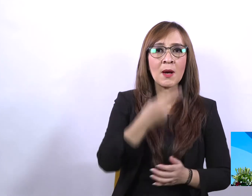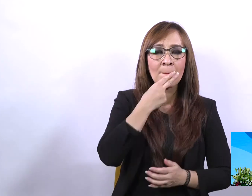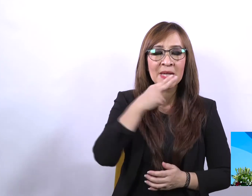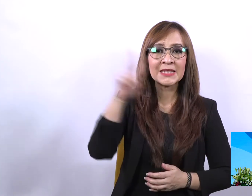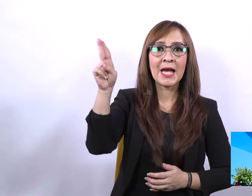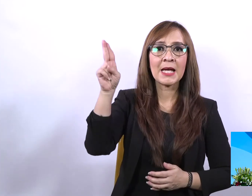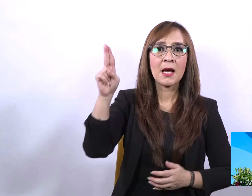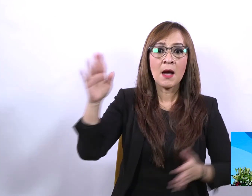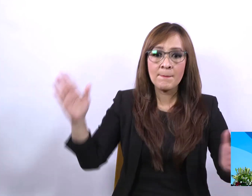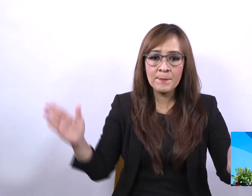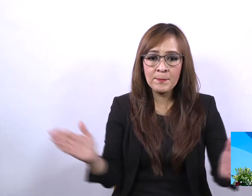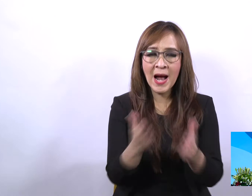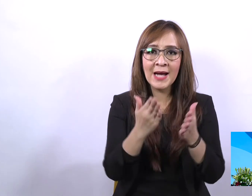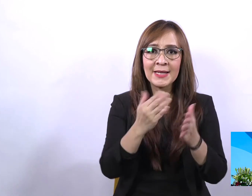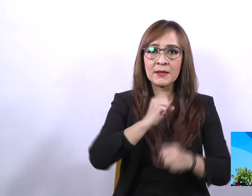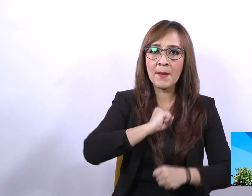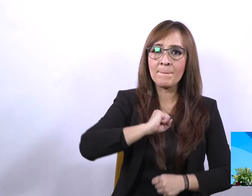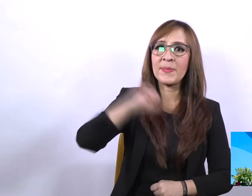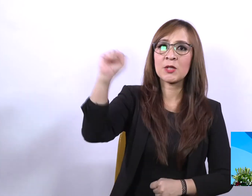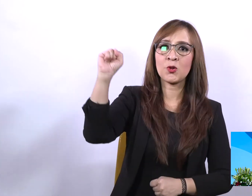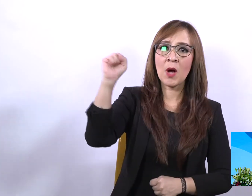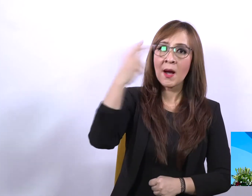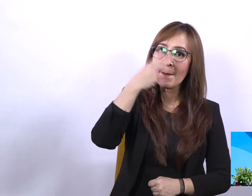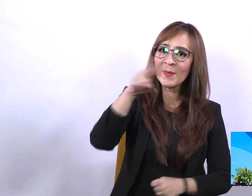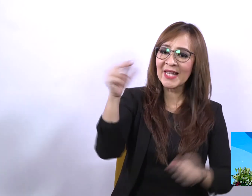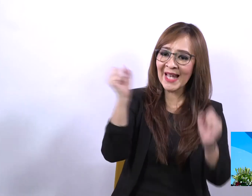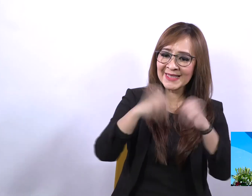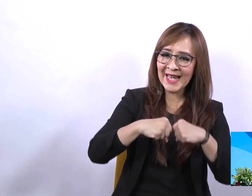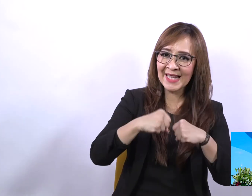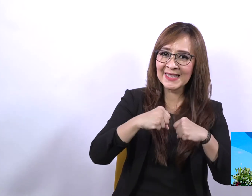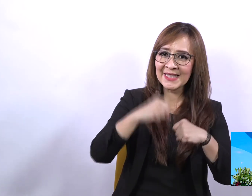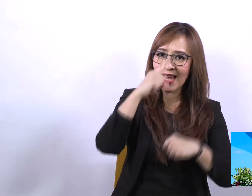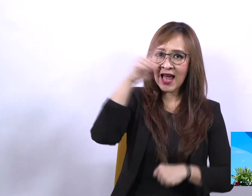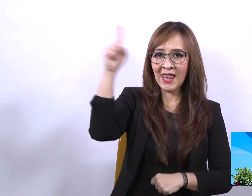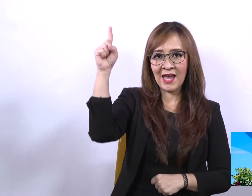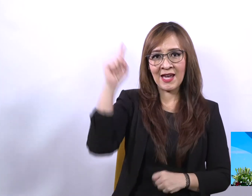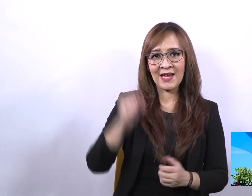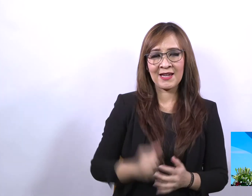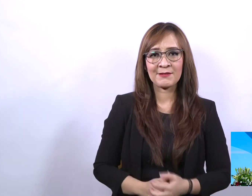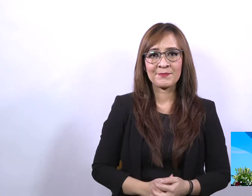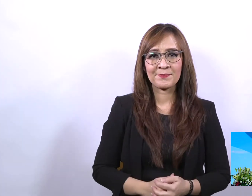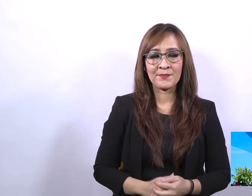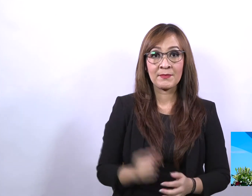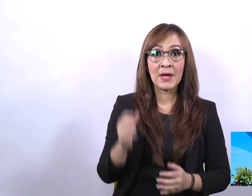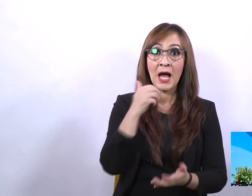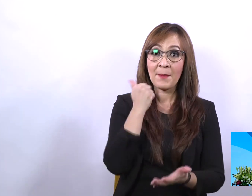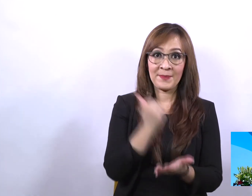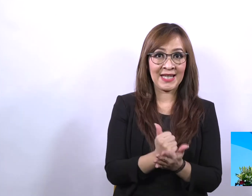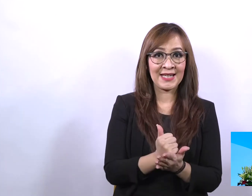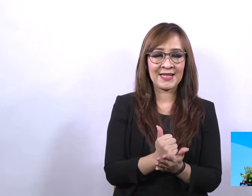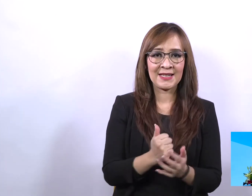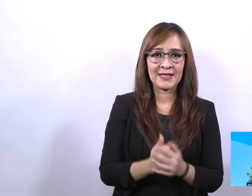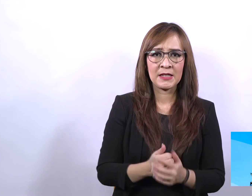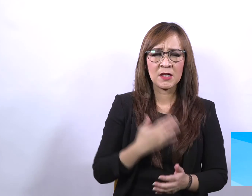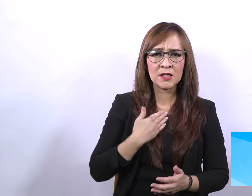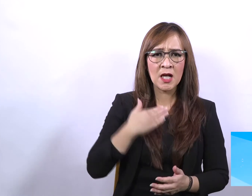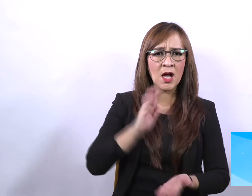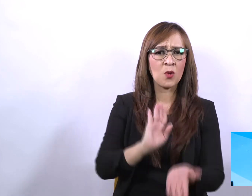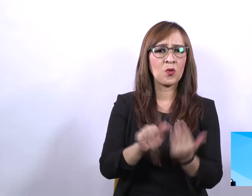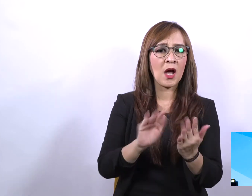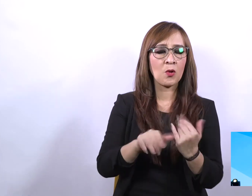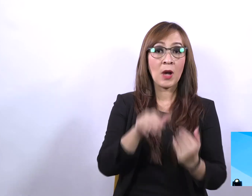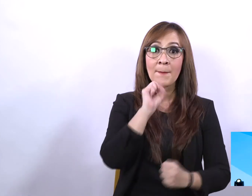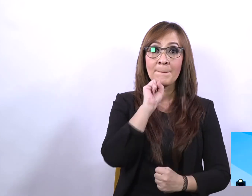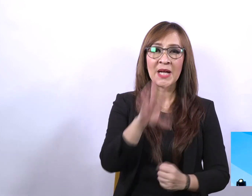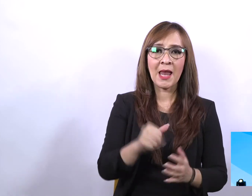yang bangkit berjuang berbuat sesuatu dan melihat janji Allah tergenapi saja katakan Hai Amin besok lu